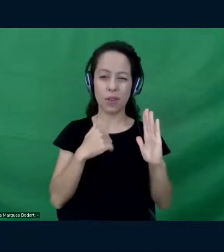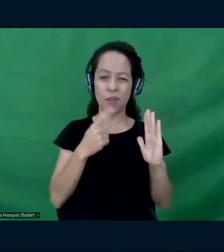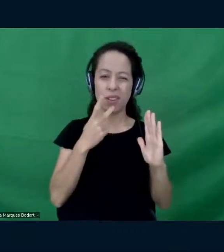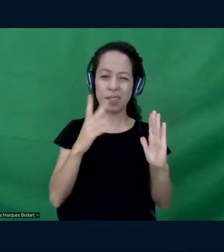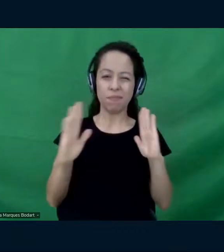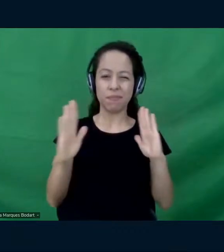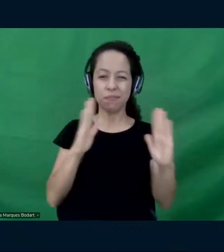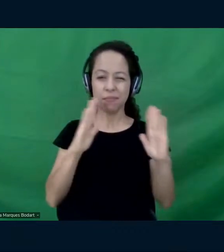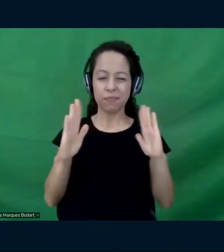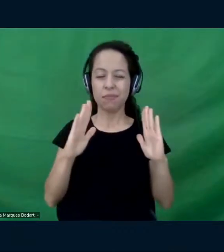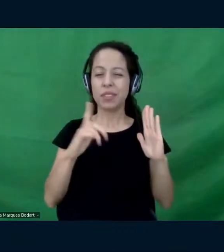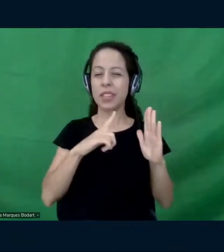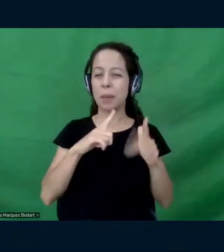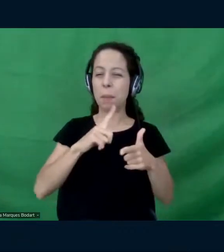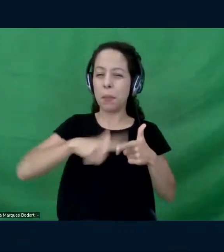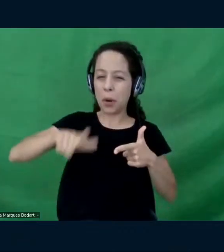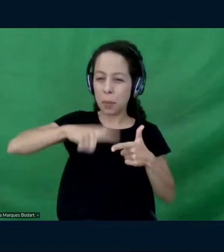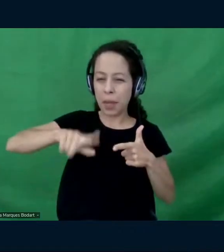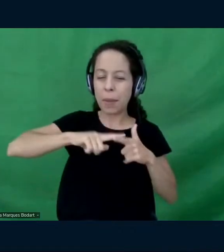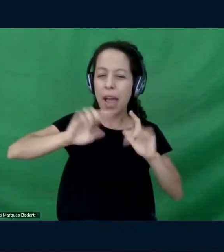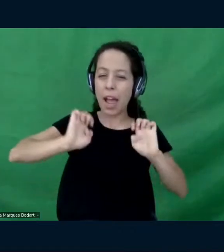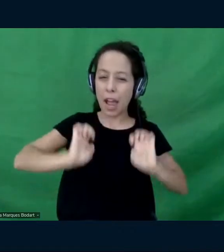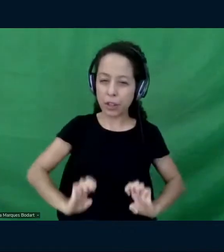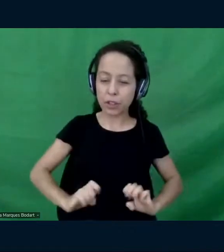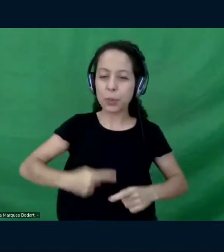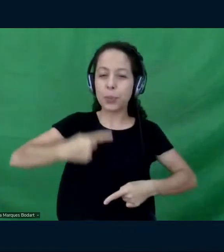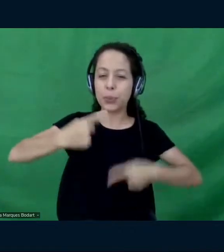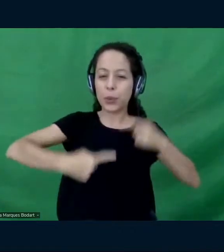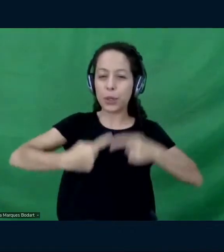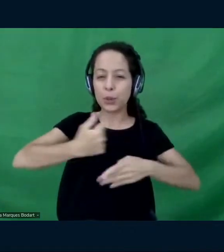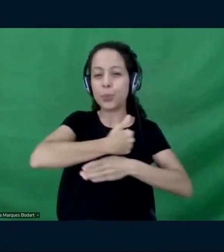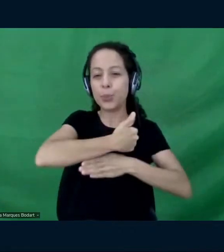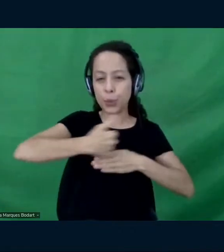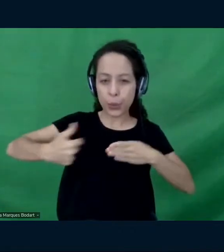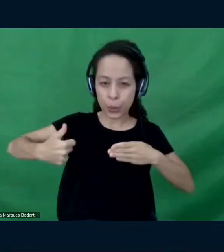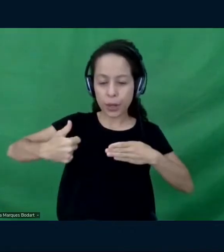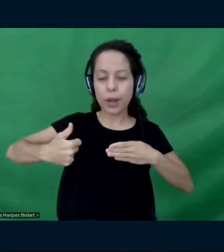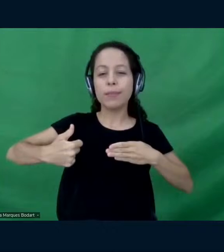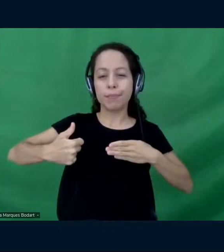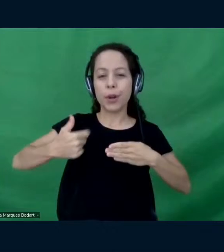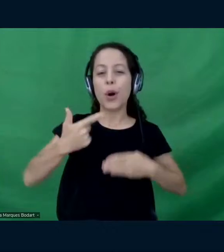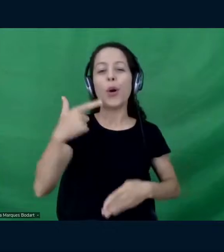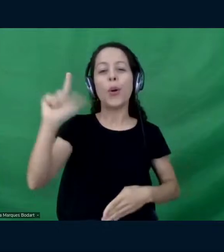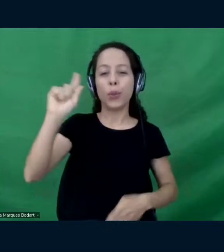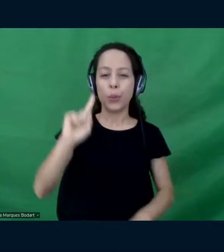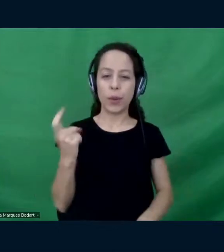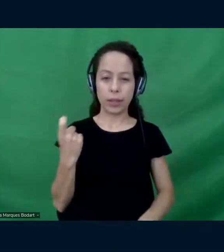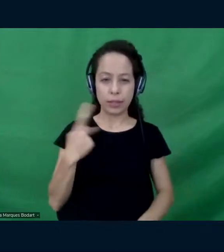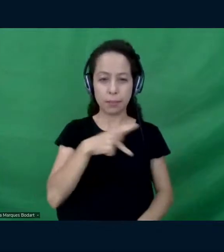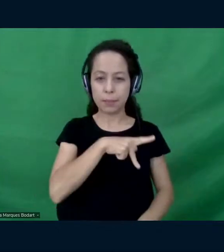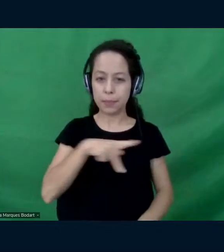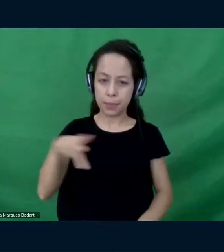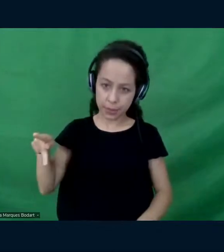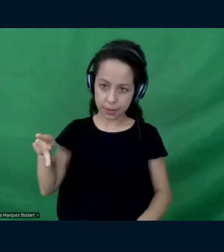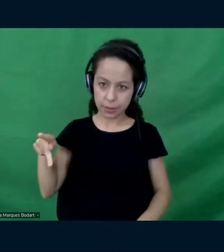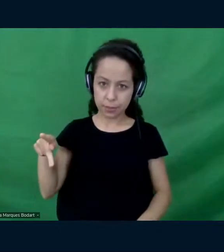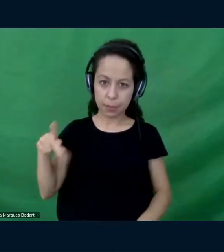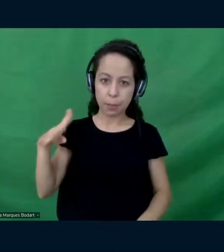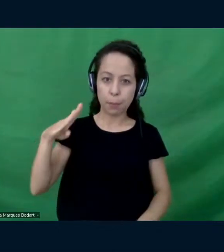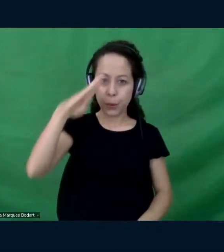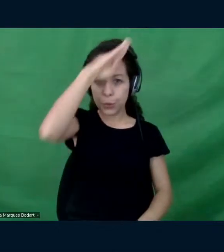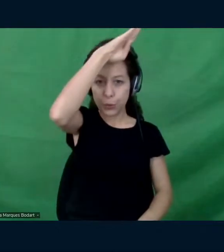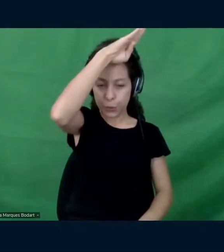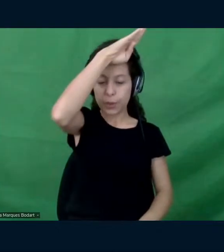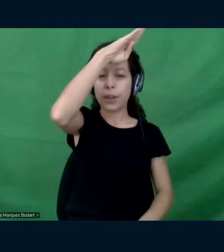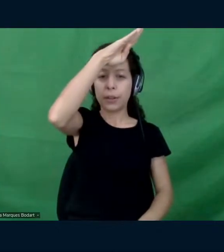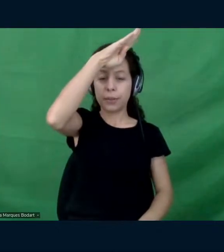de crise ético-político-moral, além de outras, né, para chamar, para ser elegante, né, para denominar o governo Bolsonaro de